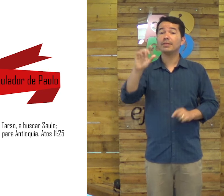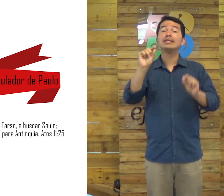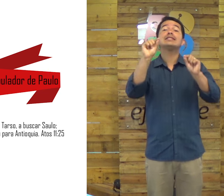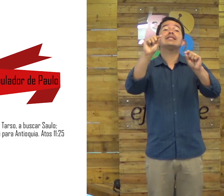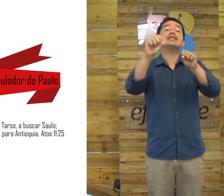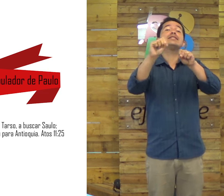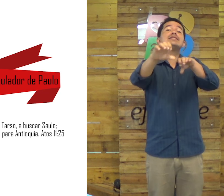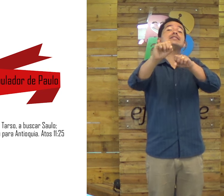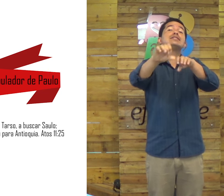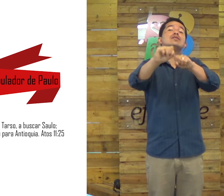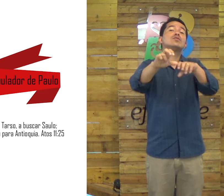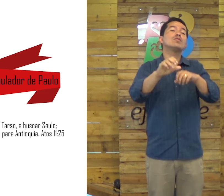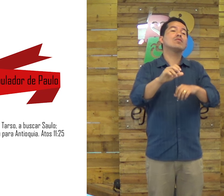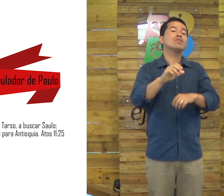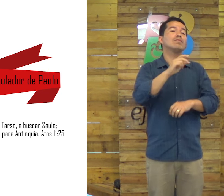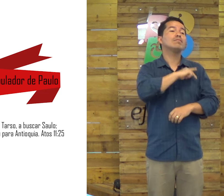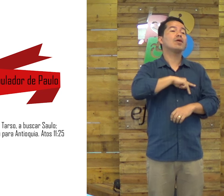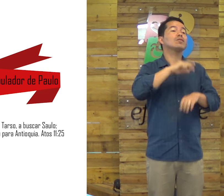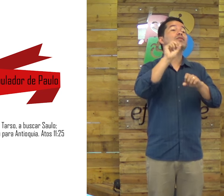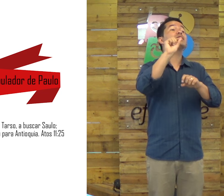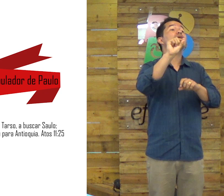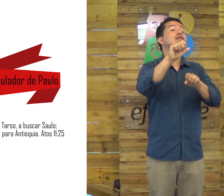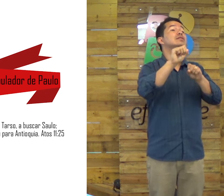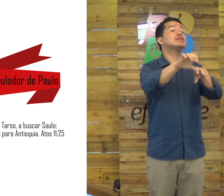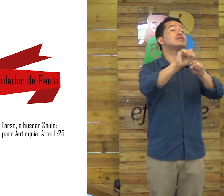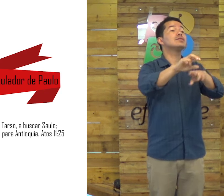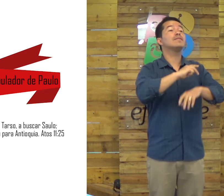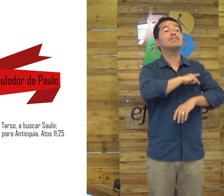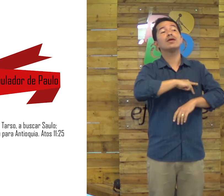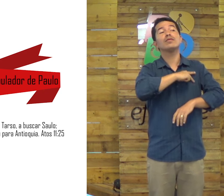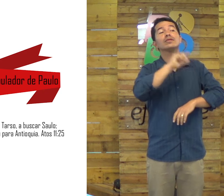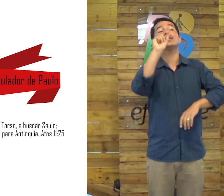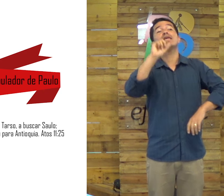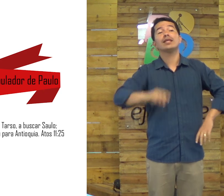mas, quem que ensinou para Paulo, todo mundo sabe?